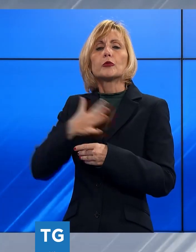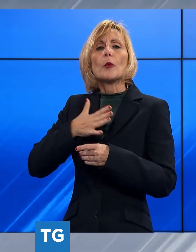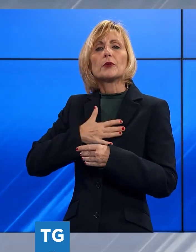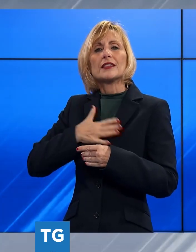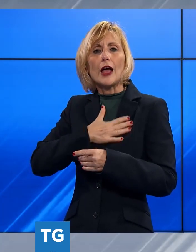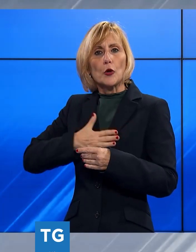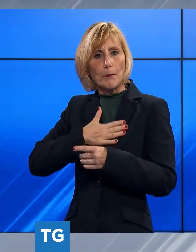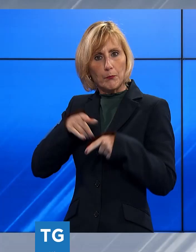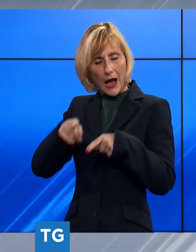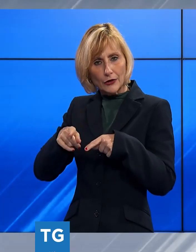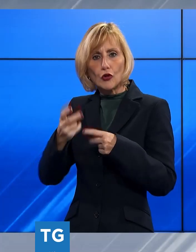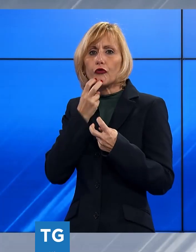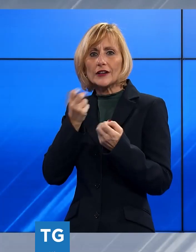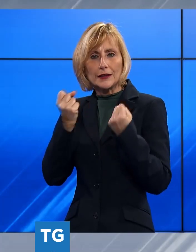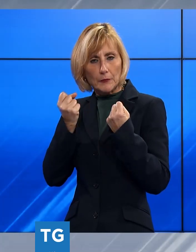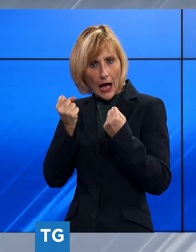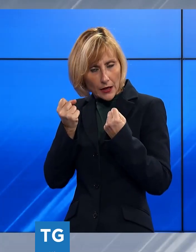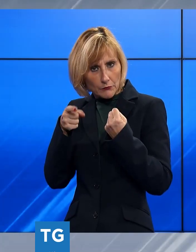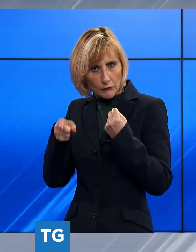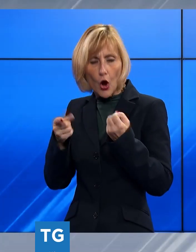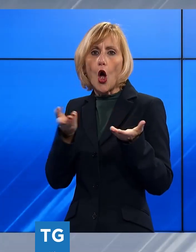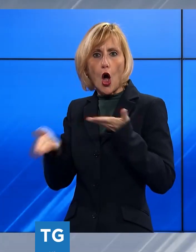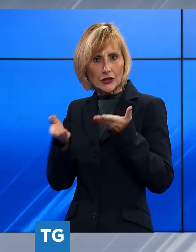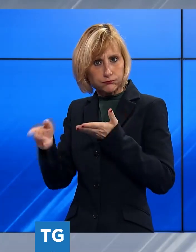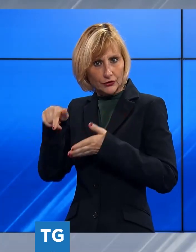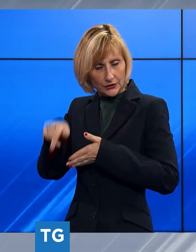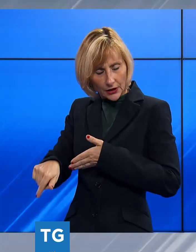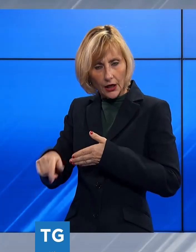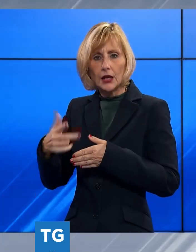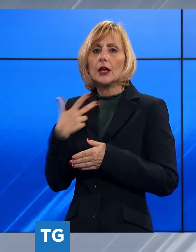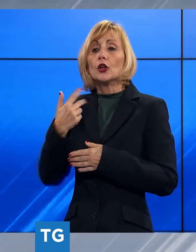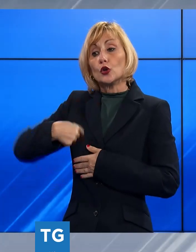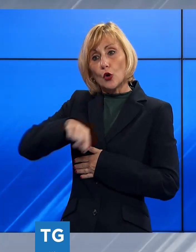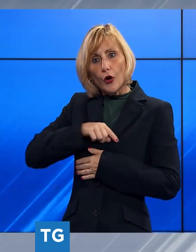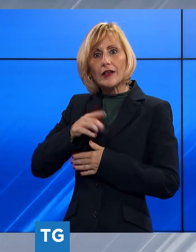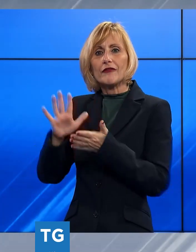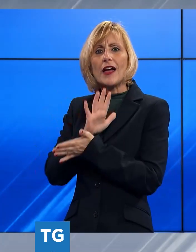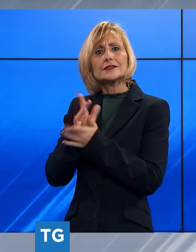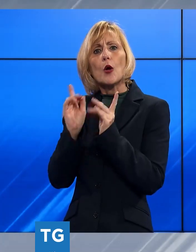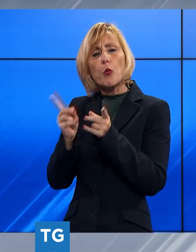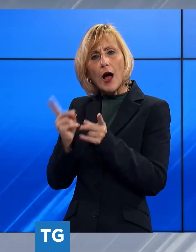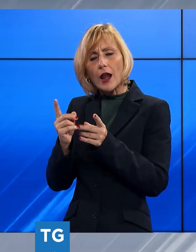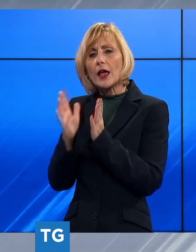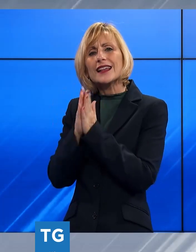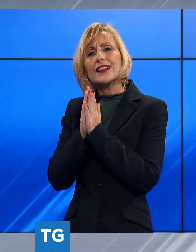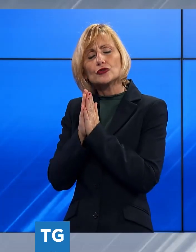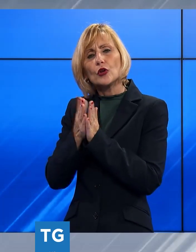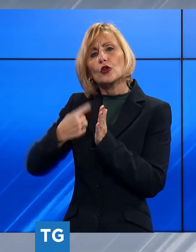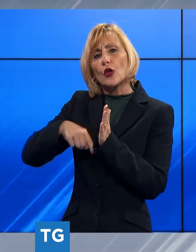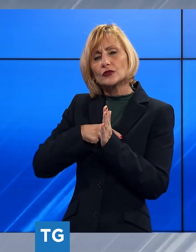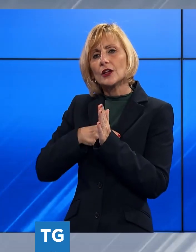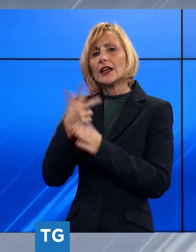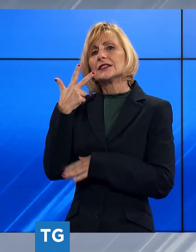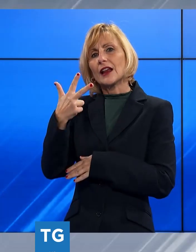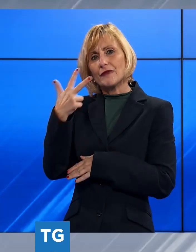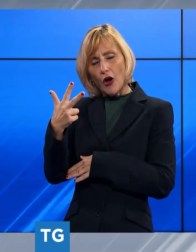tre volti bagno e poi facciamo uscire facciamo asciugare e va bene e nessuno fa